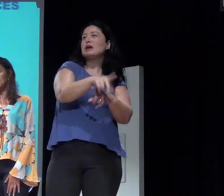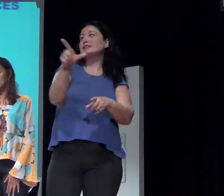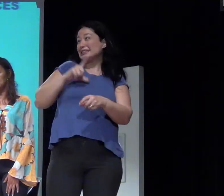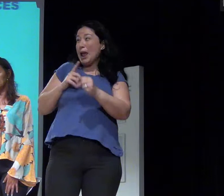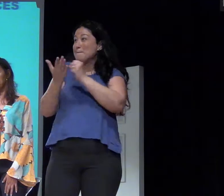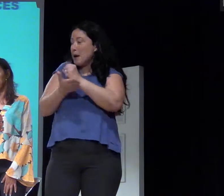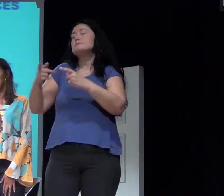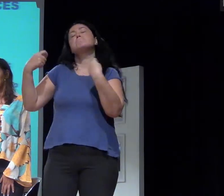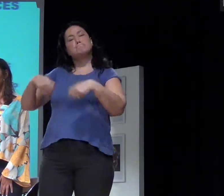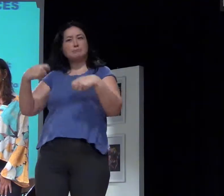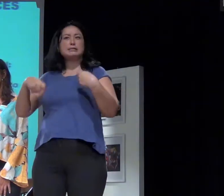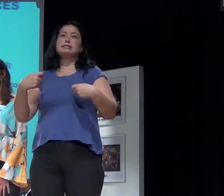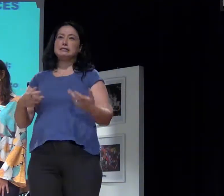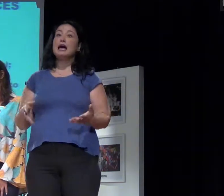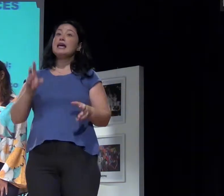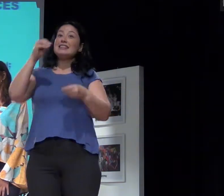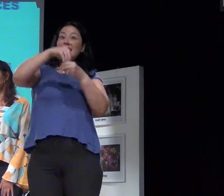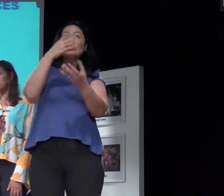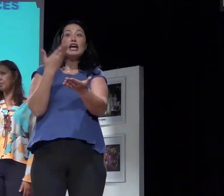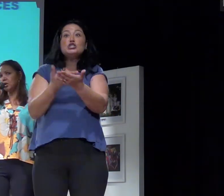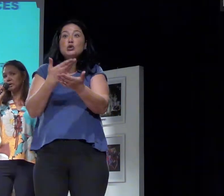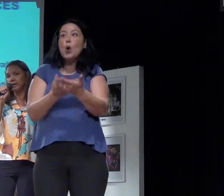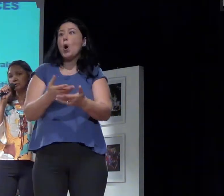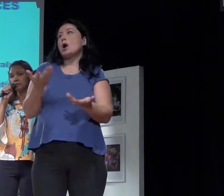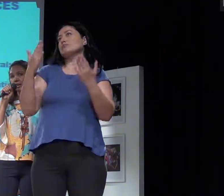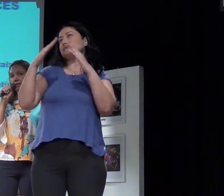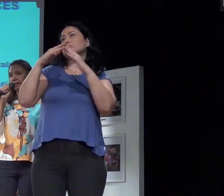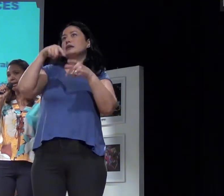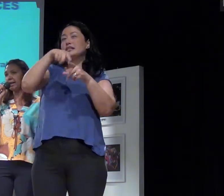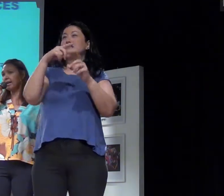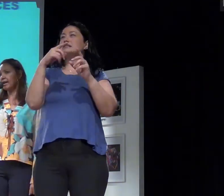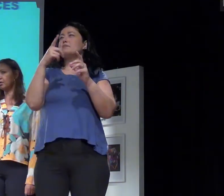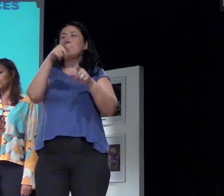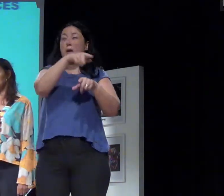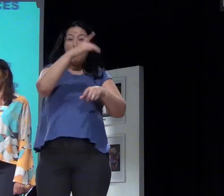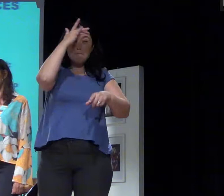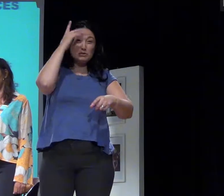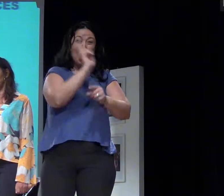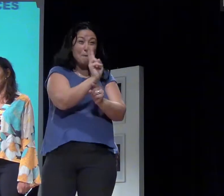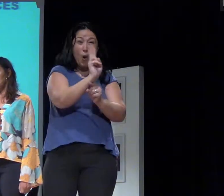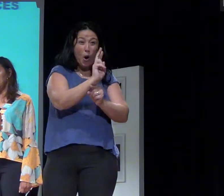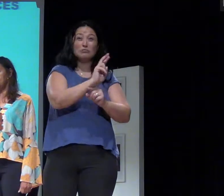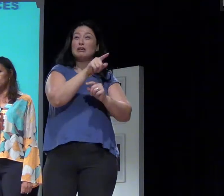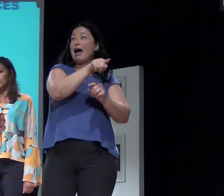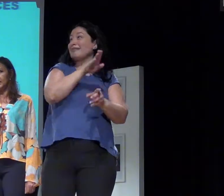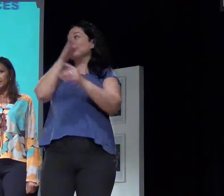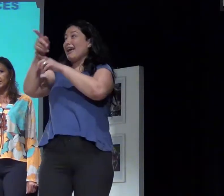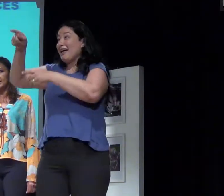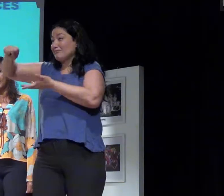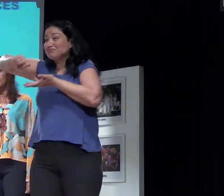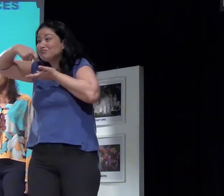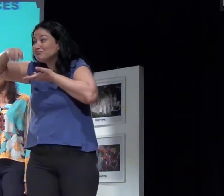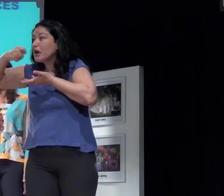básico, precisa. E na escola, desde o porteiro até lá no refeitório, a prioridade